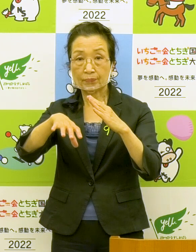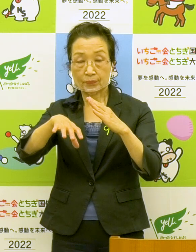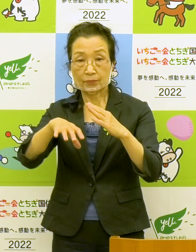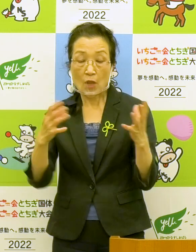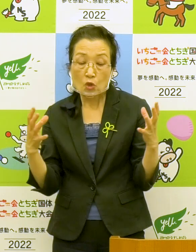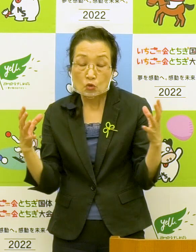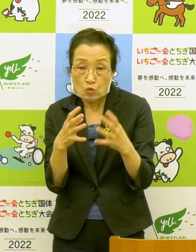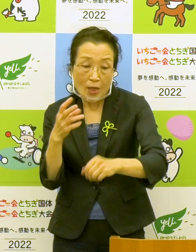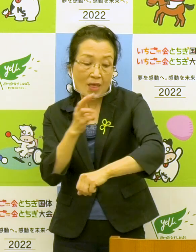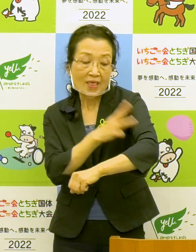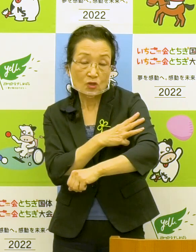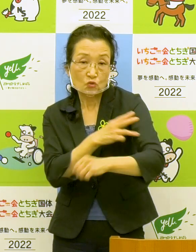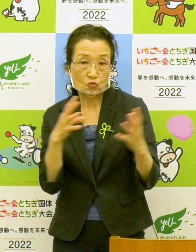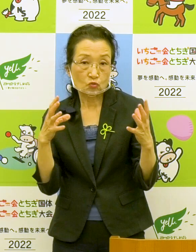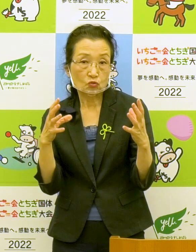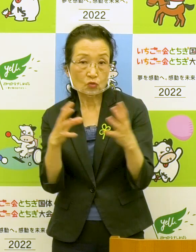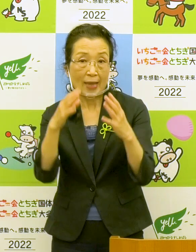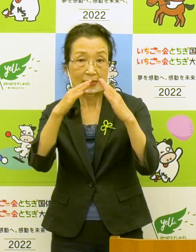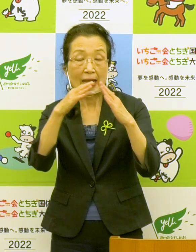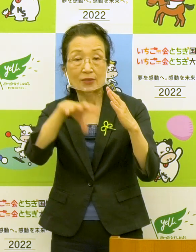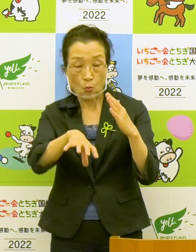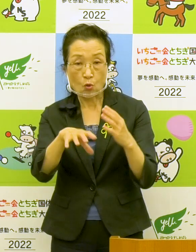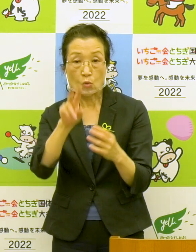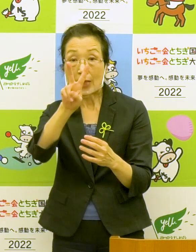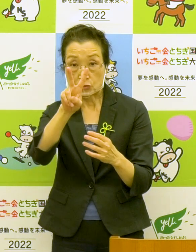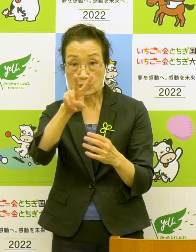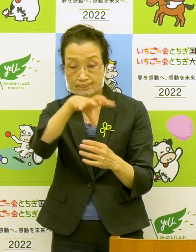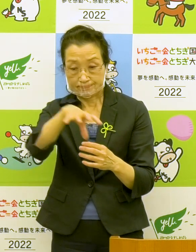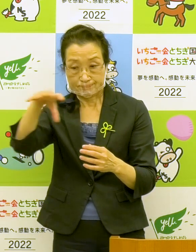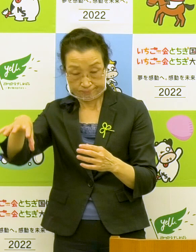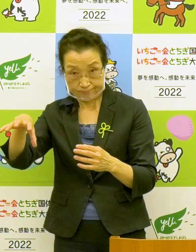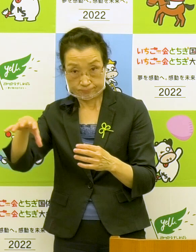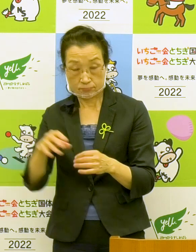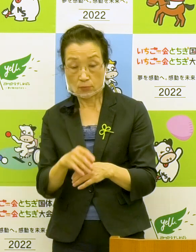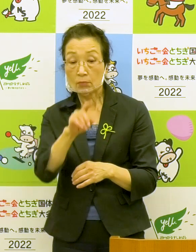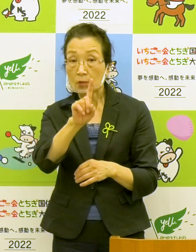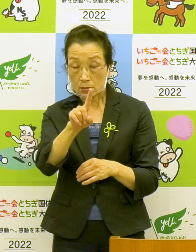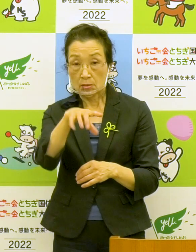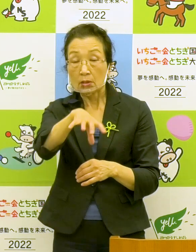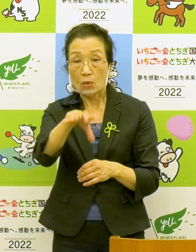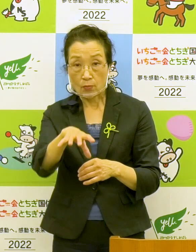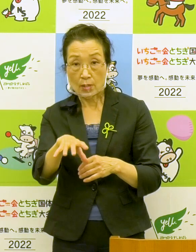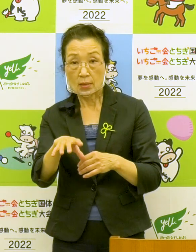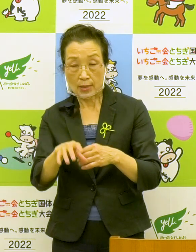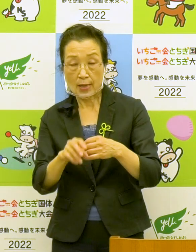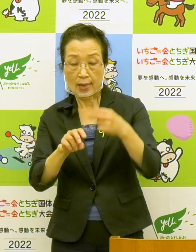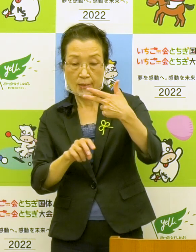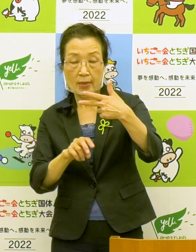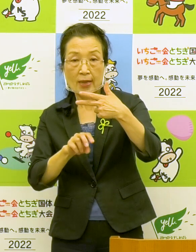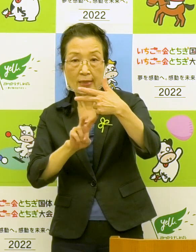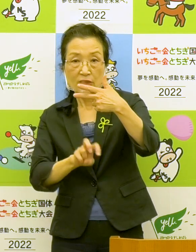集団接種会場、2会場を設けておりますが、1会場は23日から実施します。